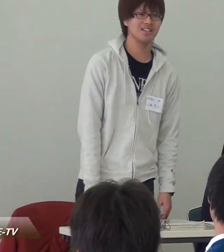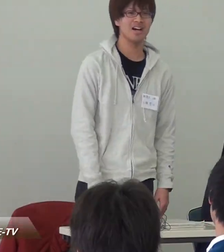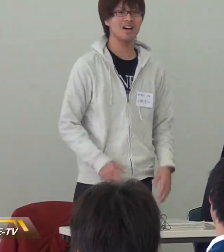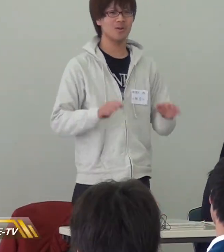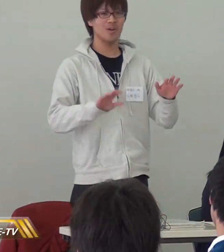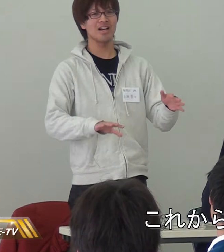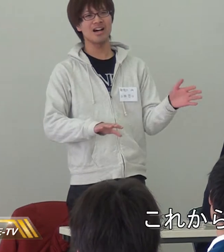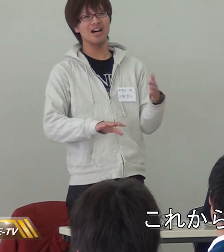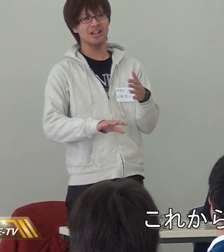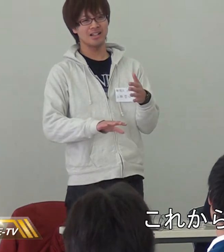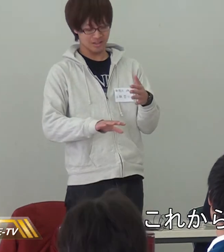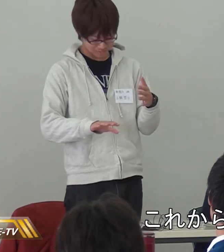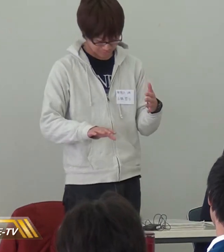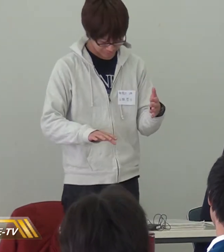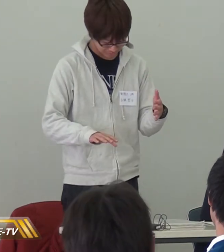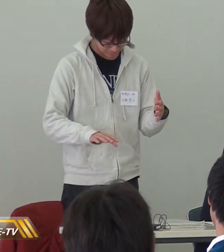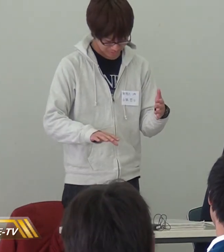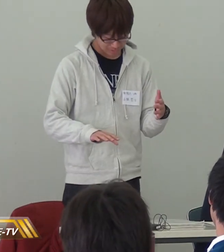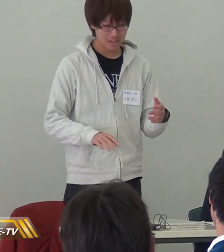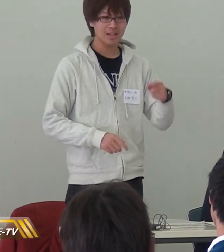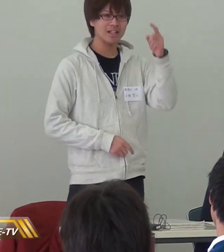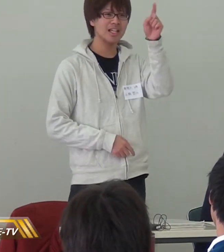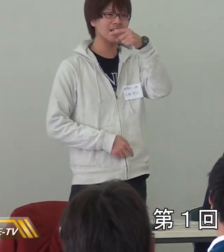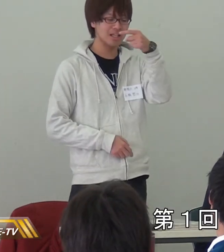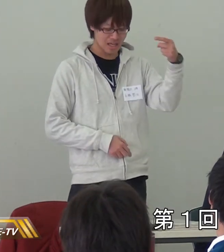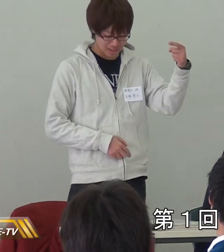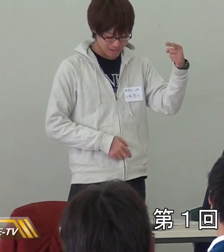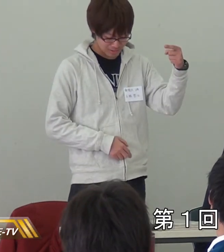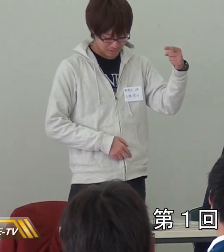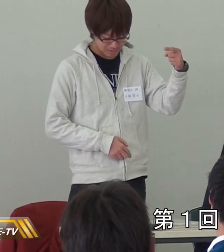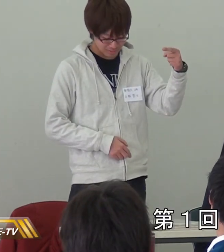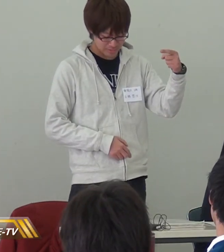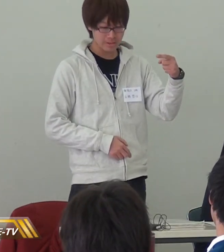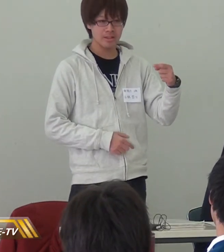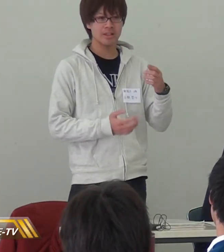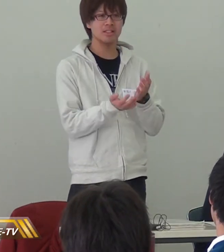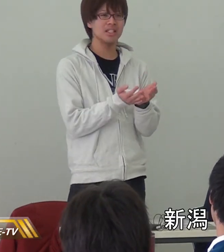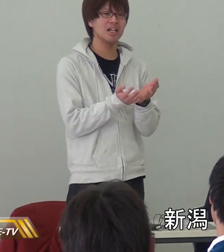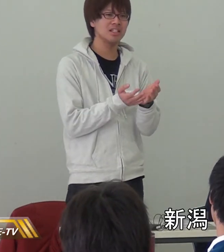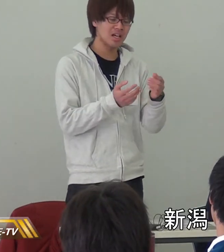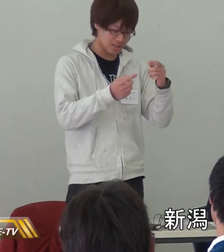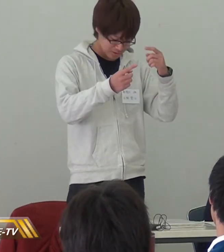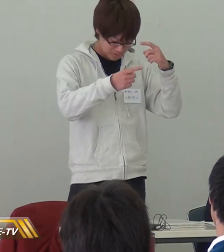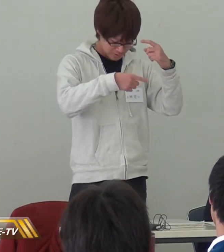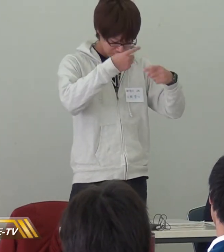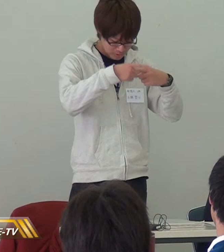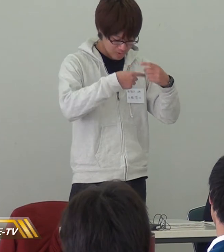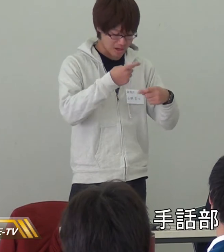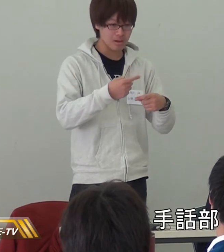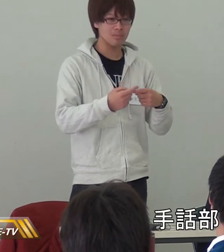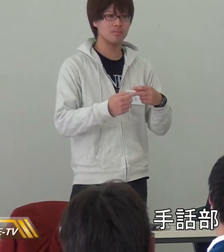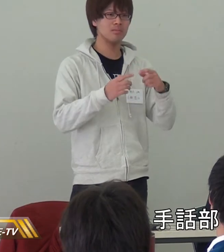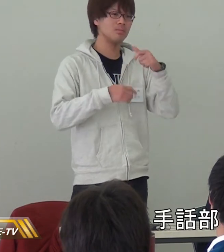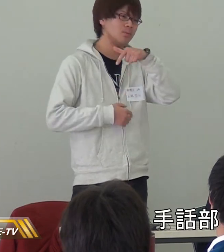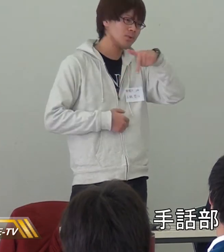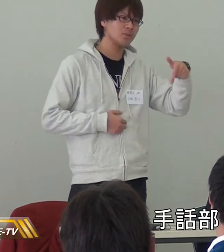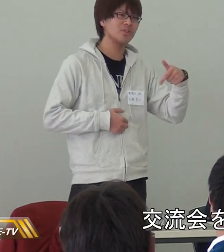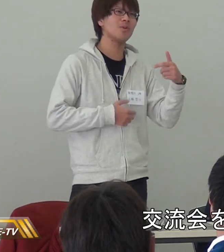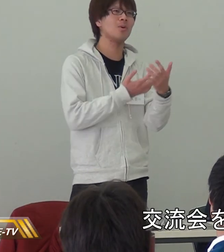ゃあこれから第1回新潟手話部交